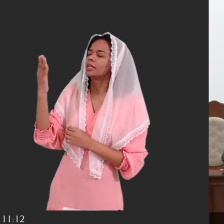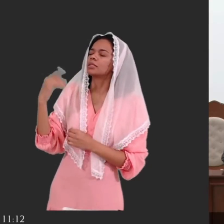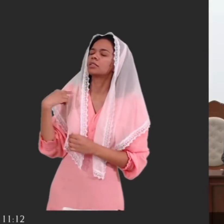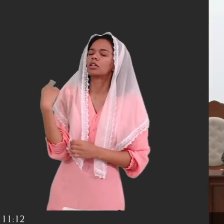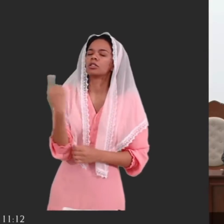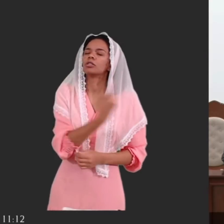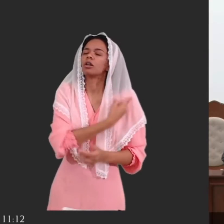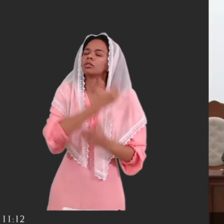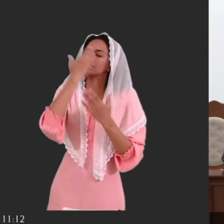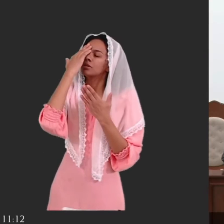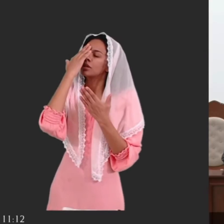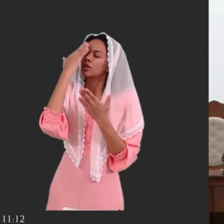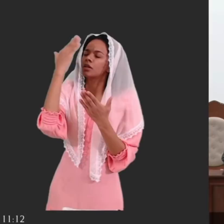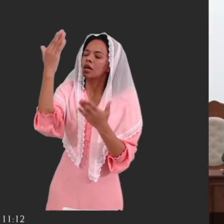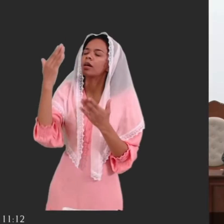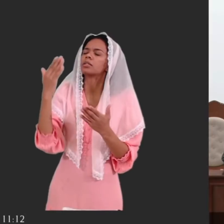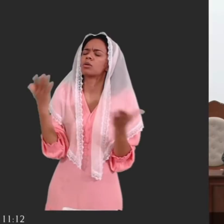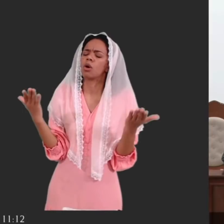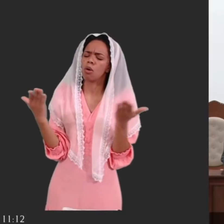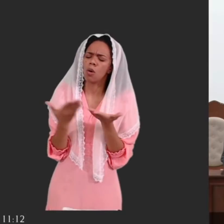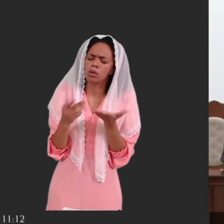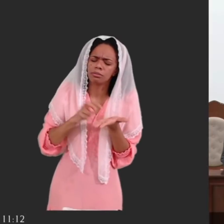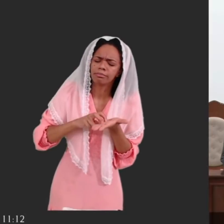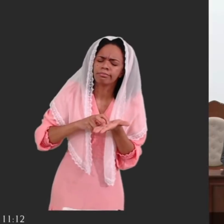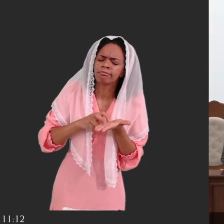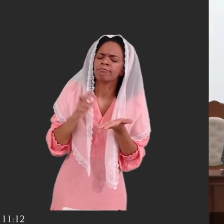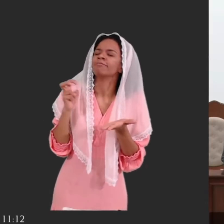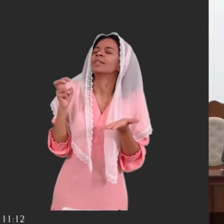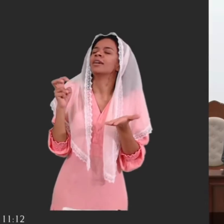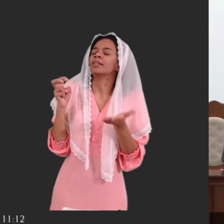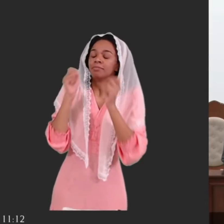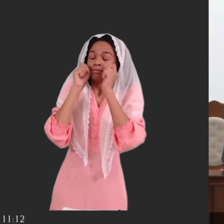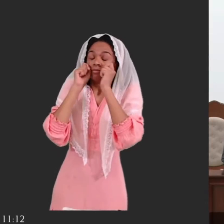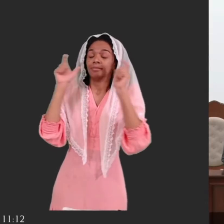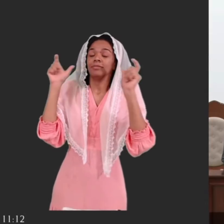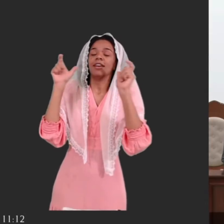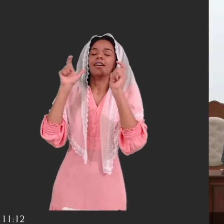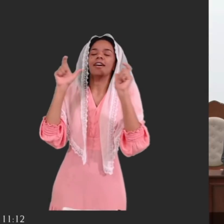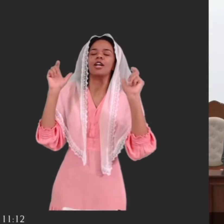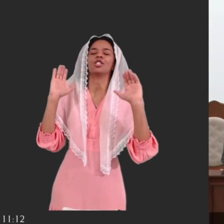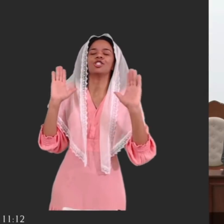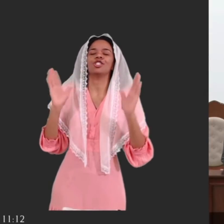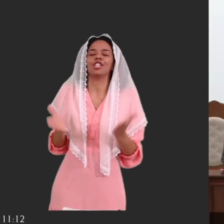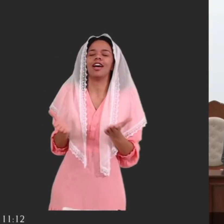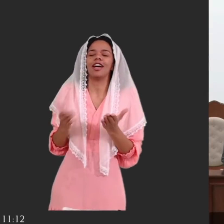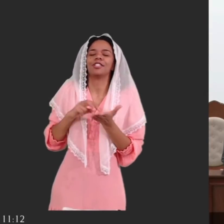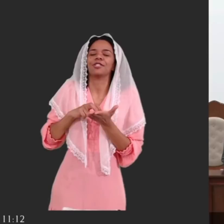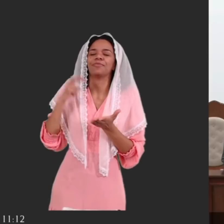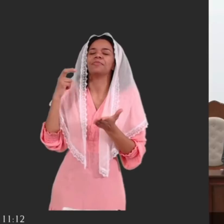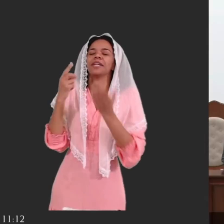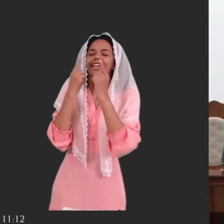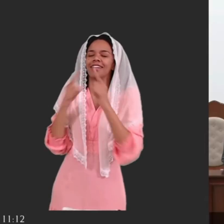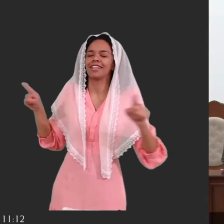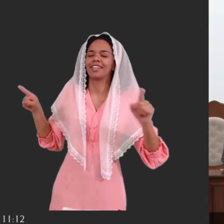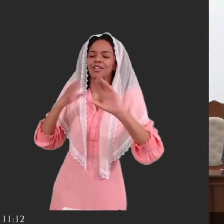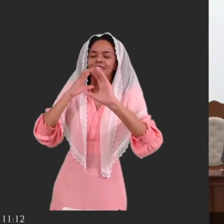damos graça pela manhã que nos deste de acordar e logo pela manhã já podemos cantar os hinos, fazer a